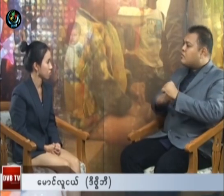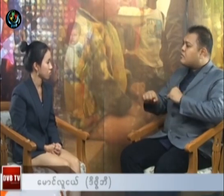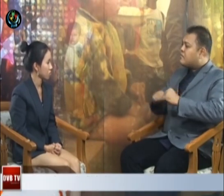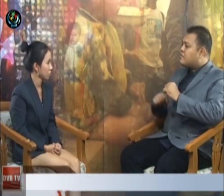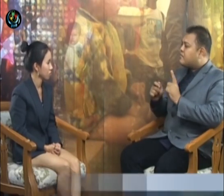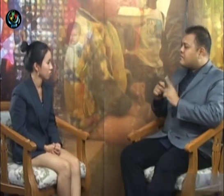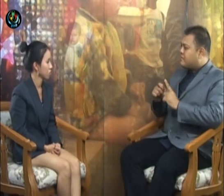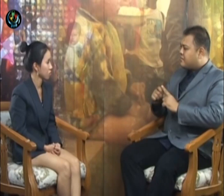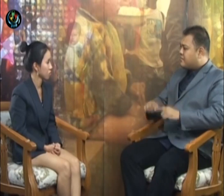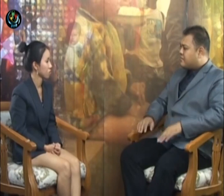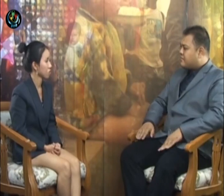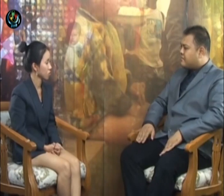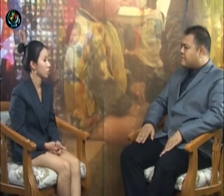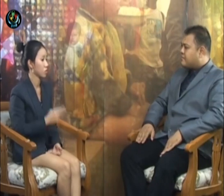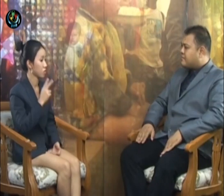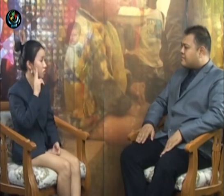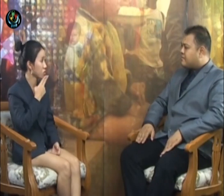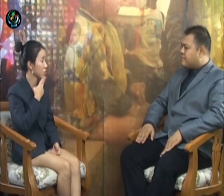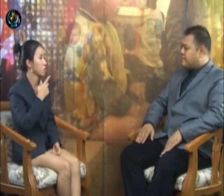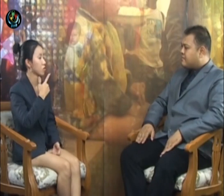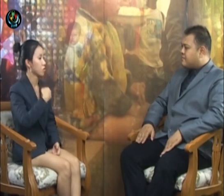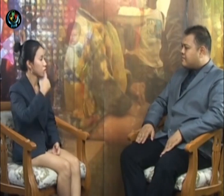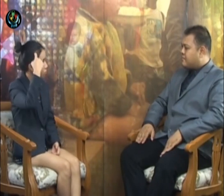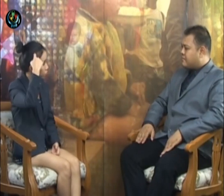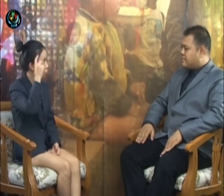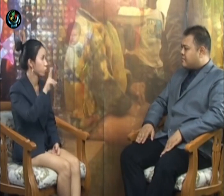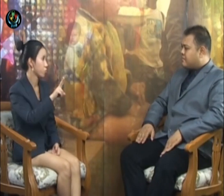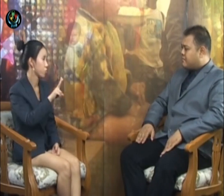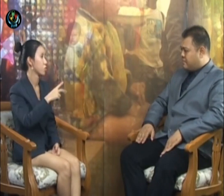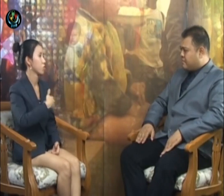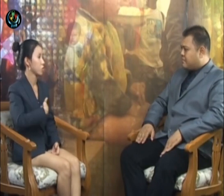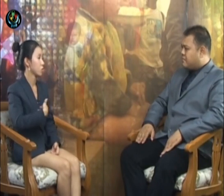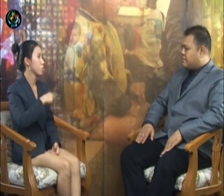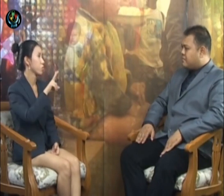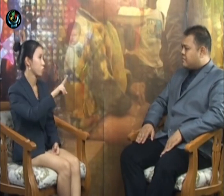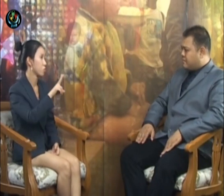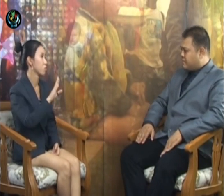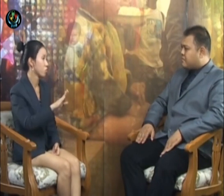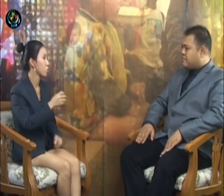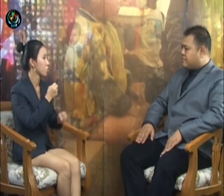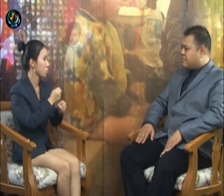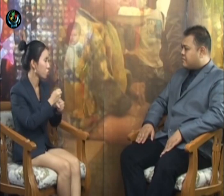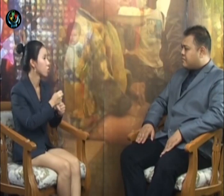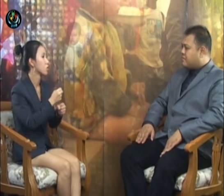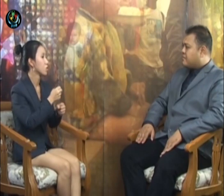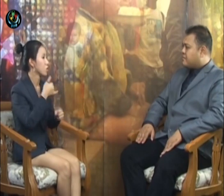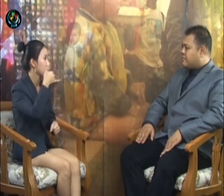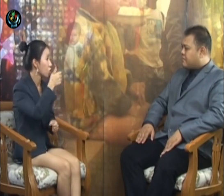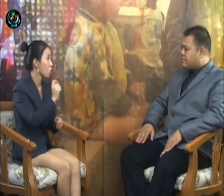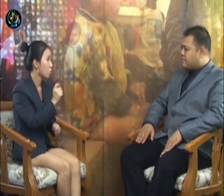ခဲရှိလား။ လူတိုင်းလူတိုင်းစိတ်နေတဲ့ဘာဝမတူကြတာများပါတယ်။ဘာကြောင့်လဲဆိုတော့မတန်ဆွမ်းသူတွေအပေါ်ထားရှိတဲ့အမြင်